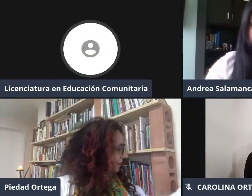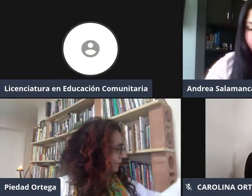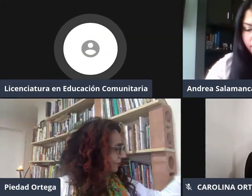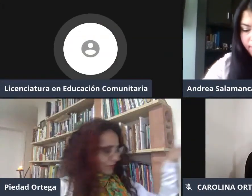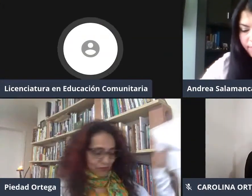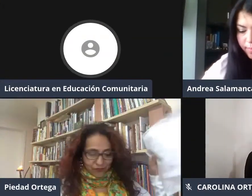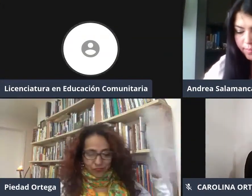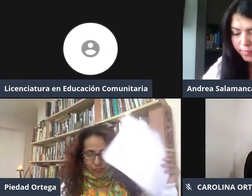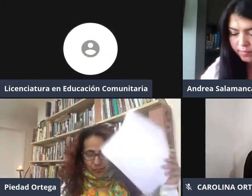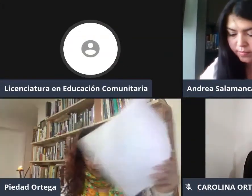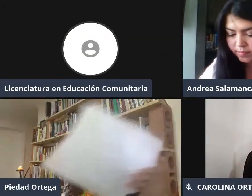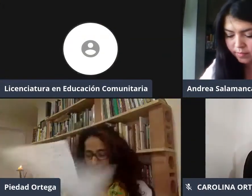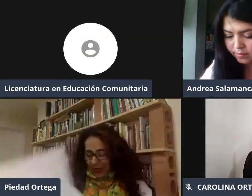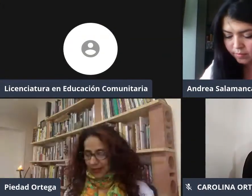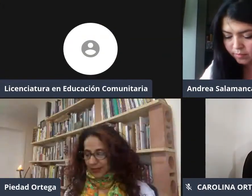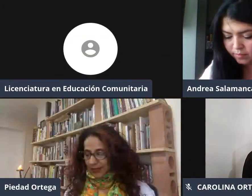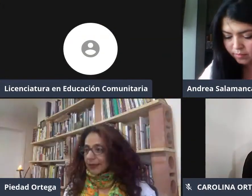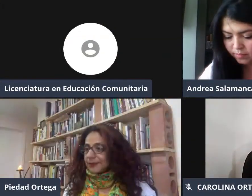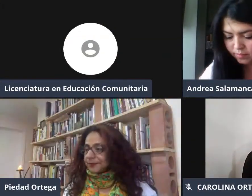Listo, vamos al live.